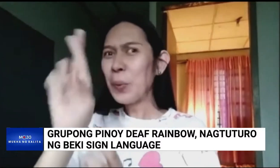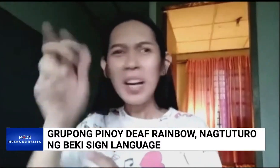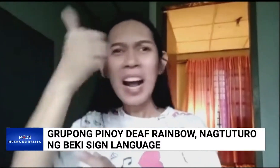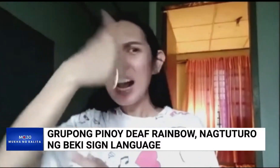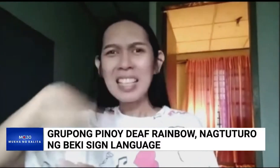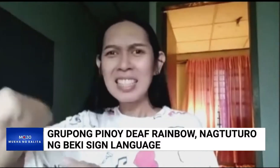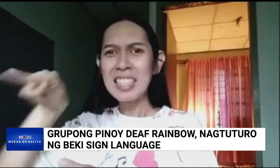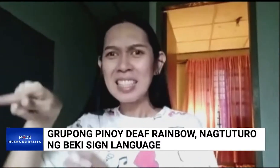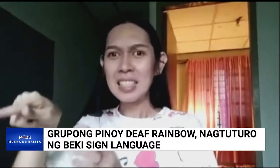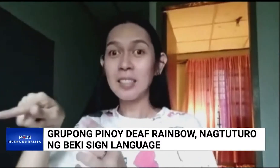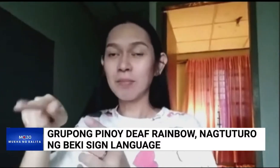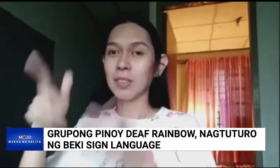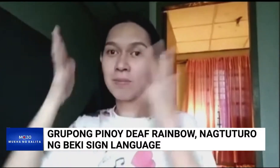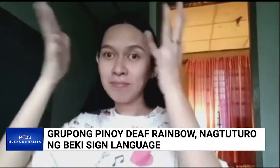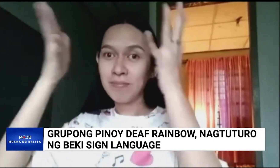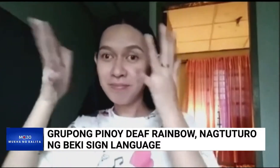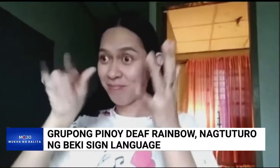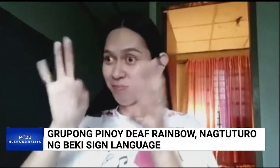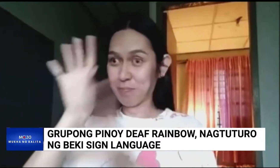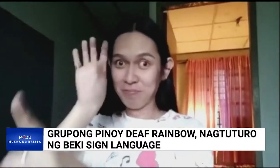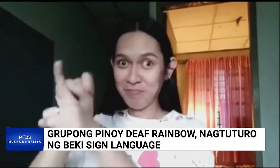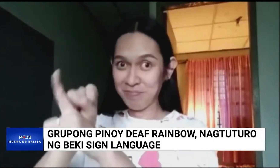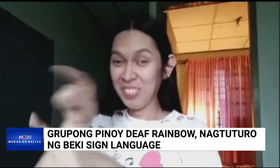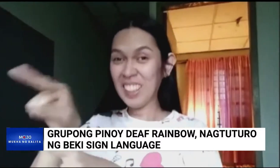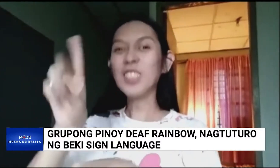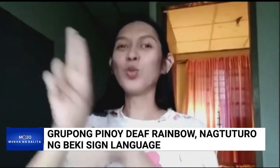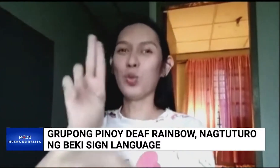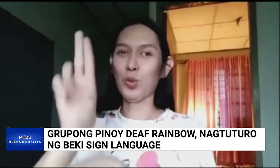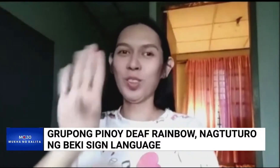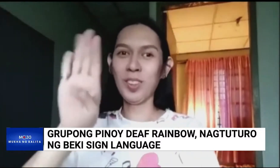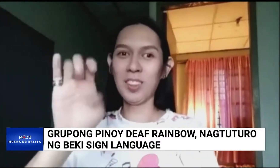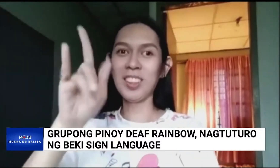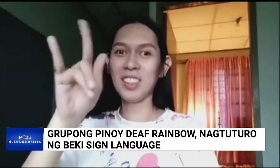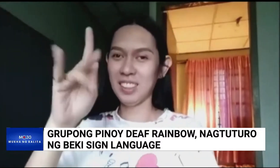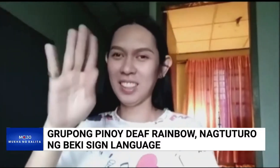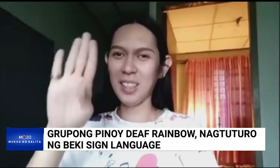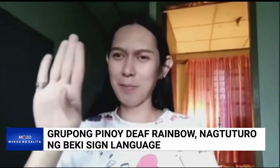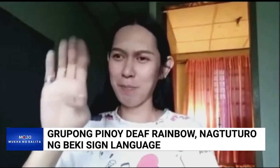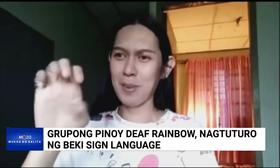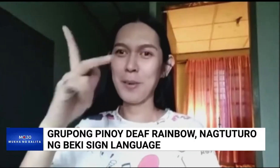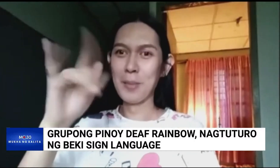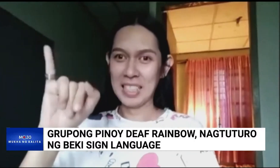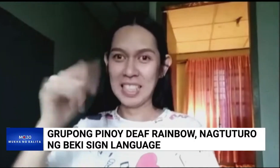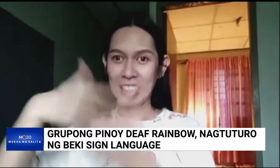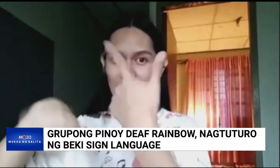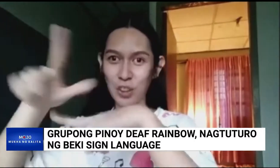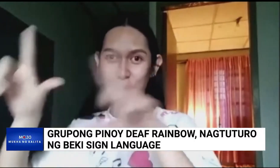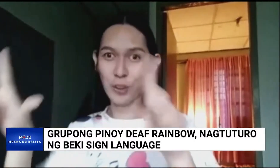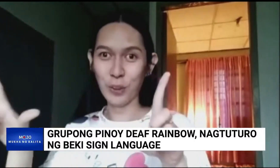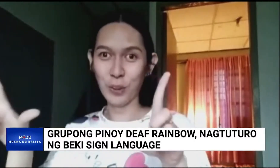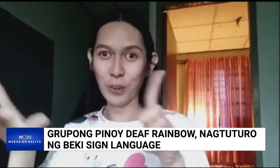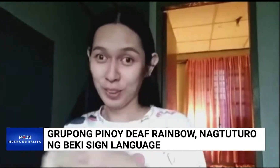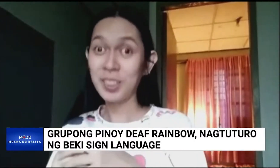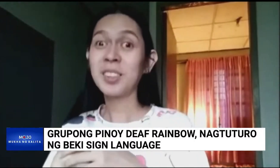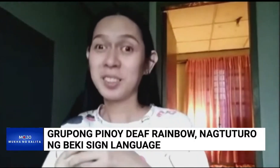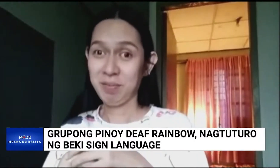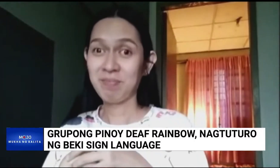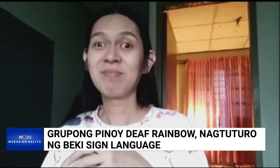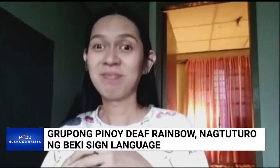So, ganun din sa mga queer or LGBT members, meron din kaming sariling identity. So, nakaka-come up din kami ng